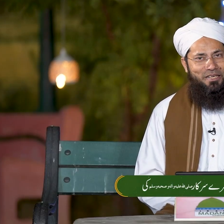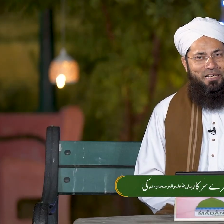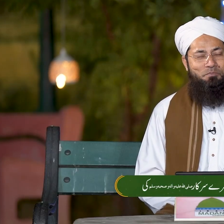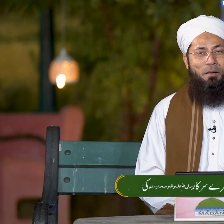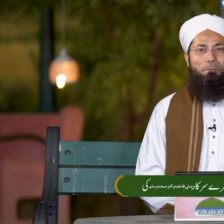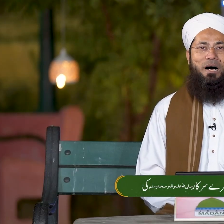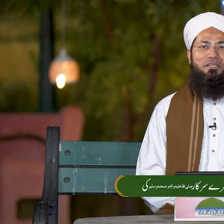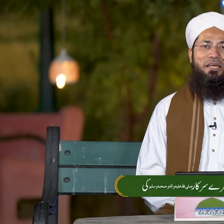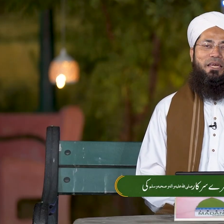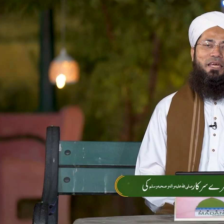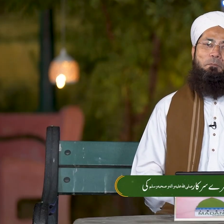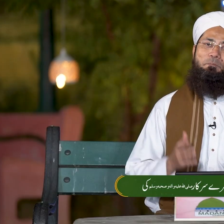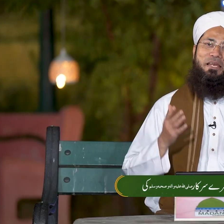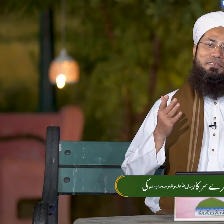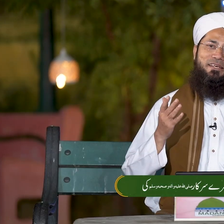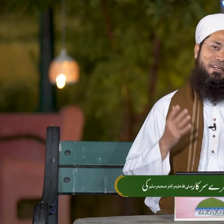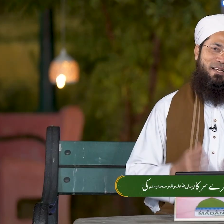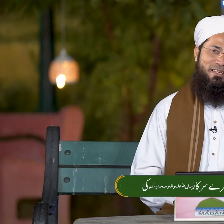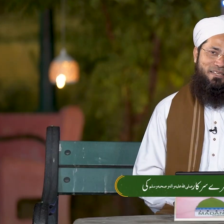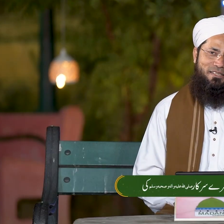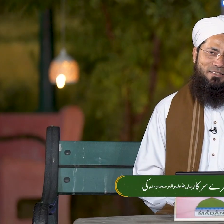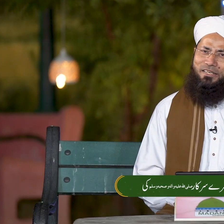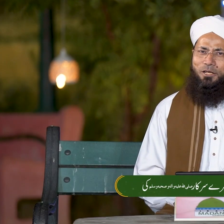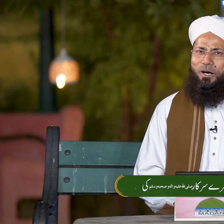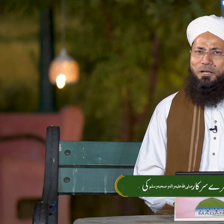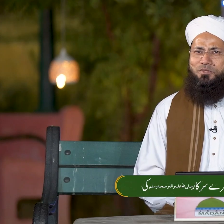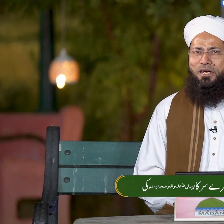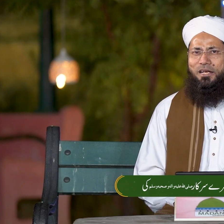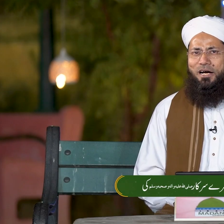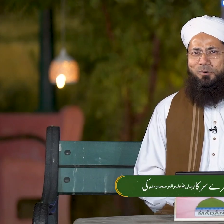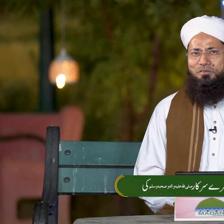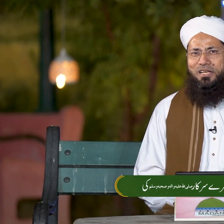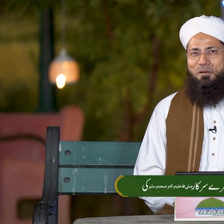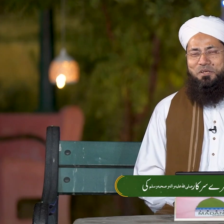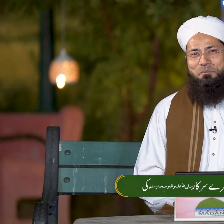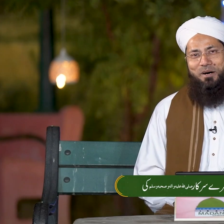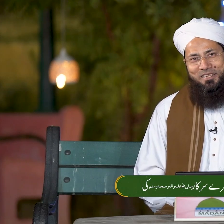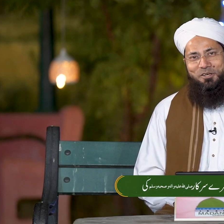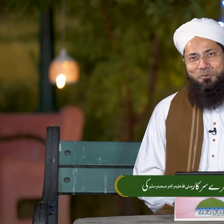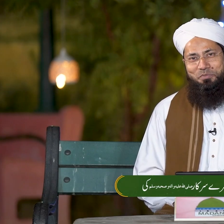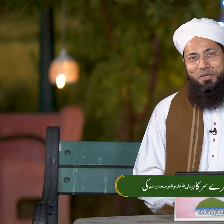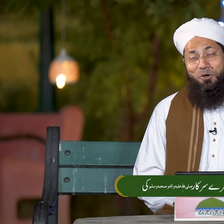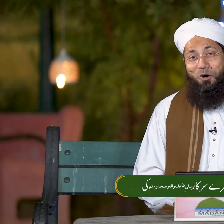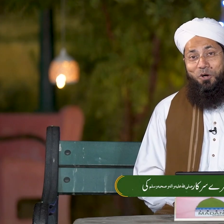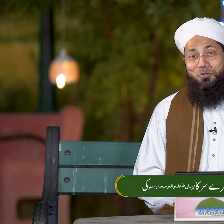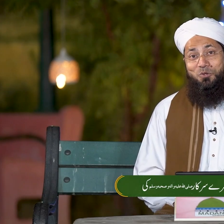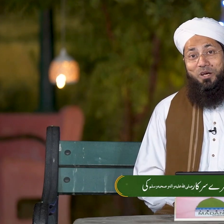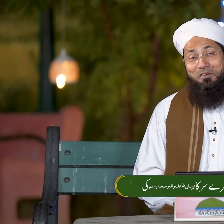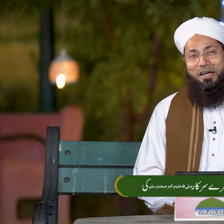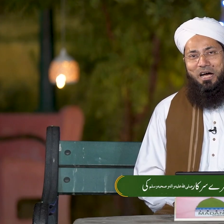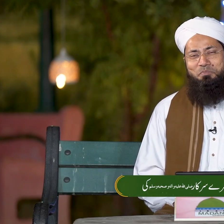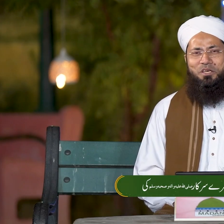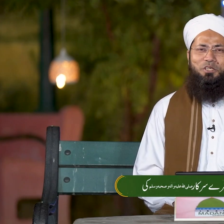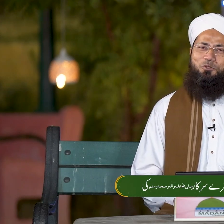دیکھ رہے ہیں باتیں ہیں میرے سرکار کی۔ سرکار دو عالم صلی اللہ علیہ وسلم کی باتیں ہوں اور